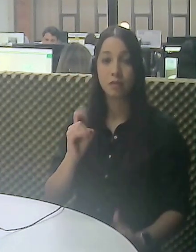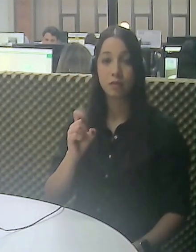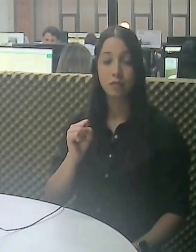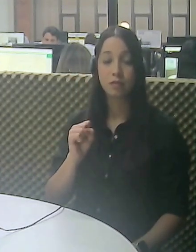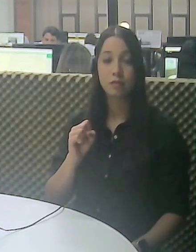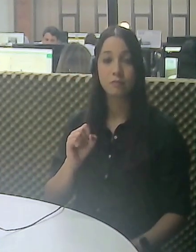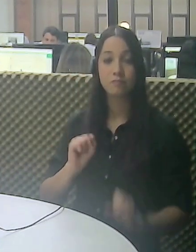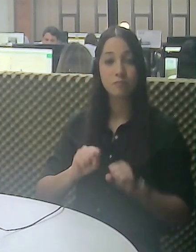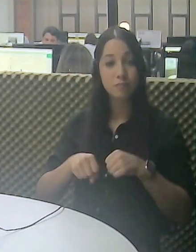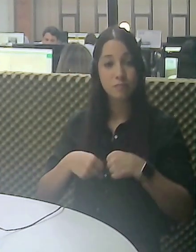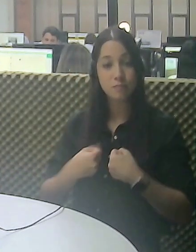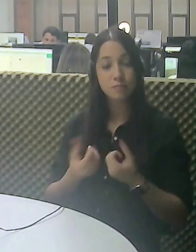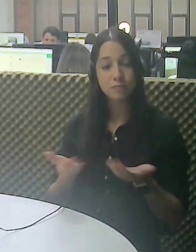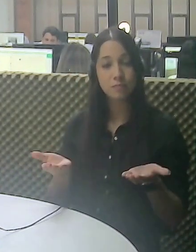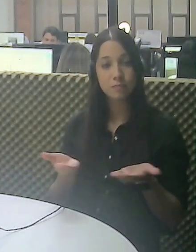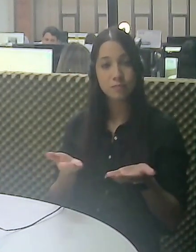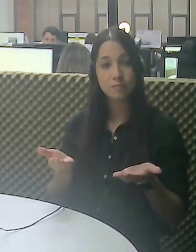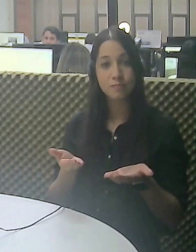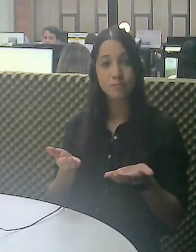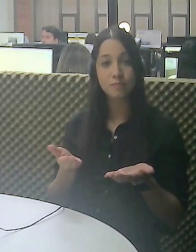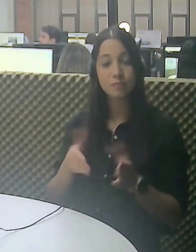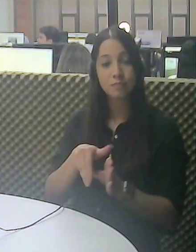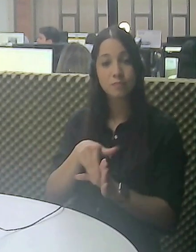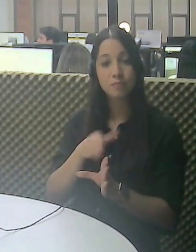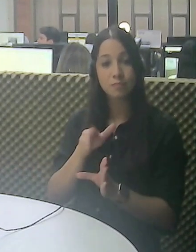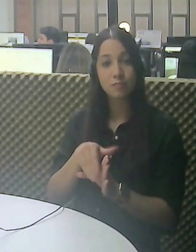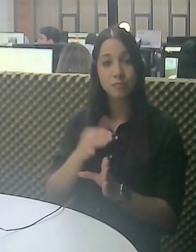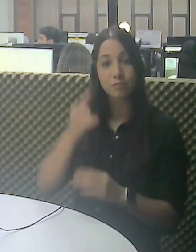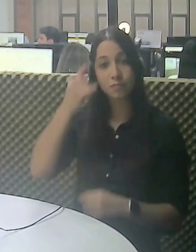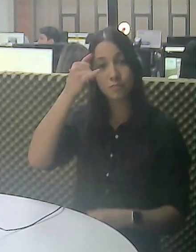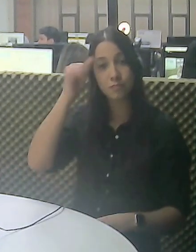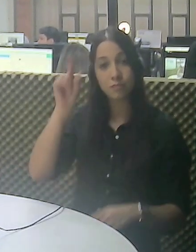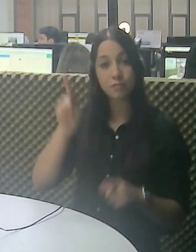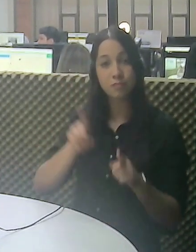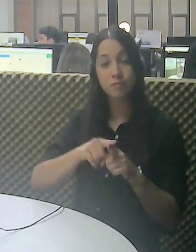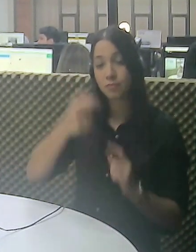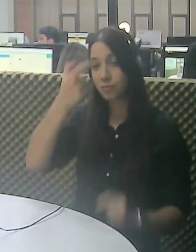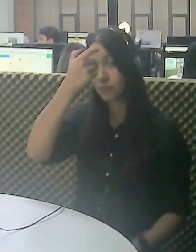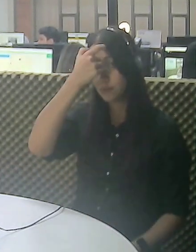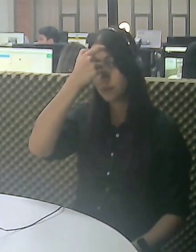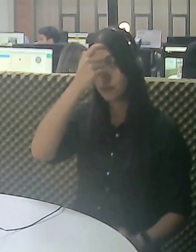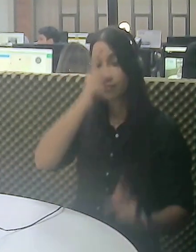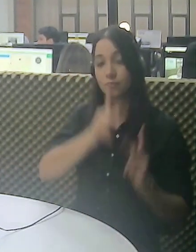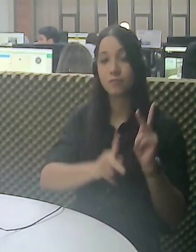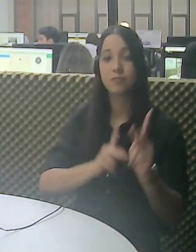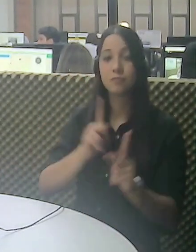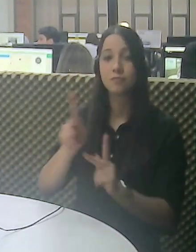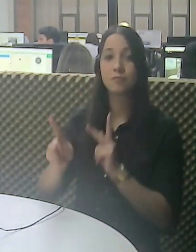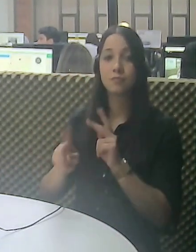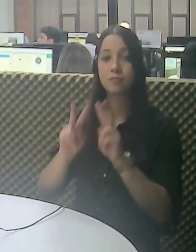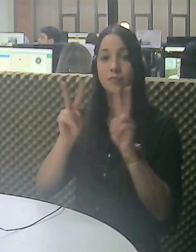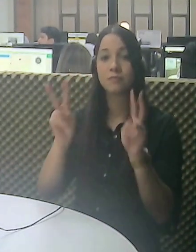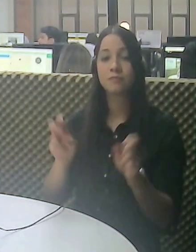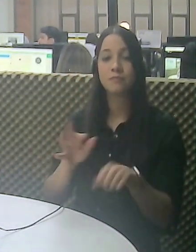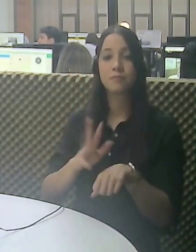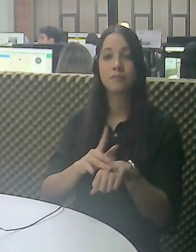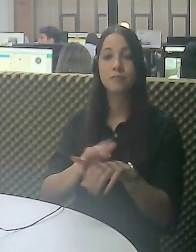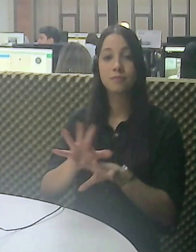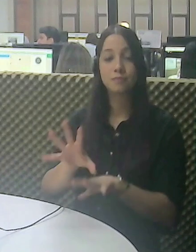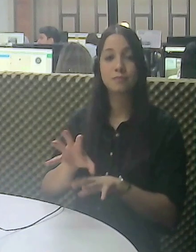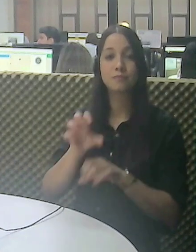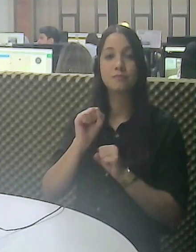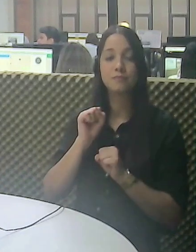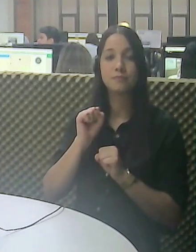intensificam a partir de hoje as atividades de orientação, prevenção e conscientização à população sobre as infecções